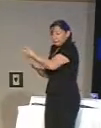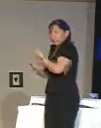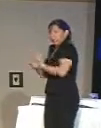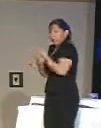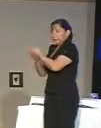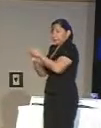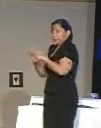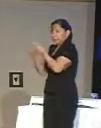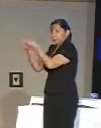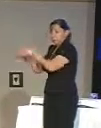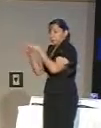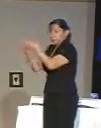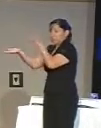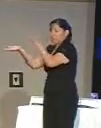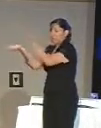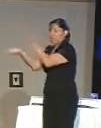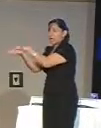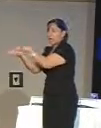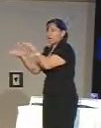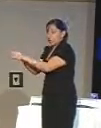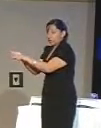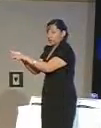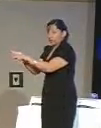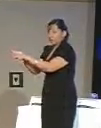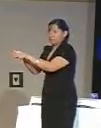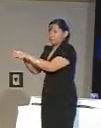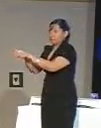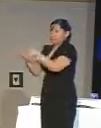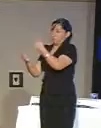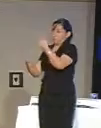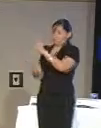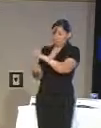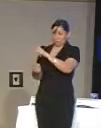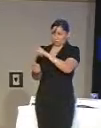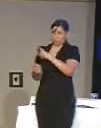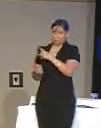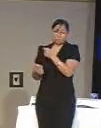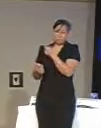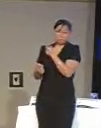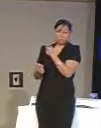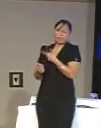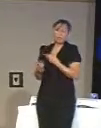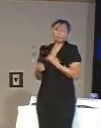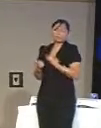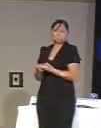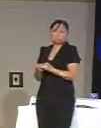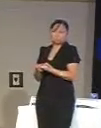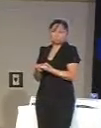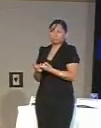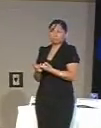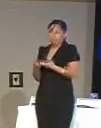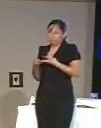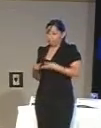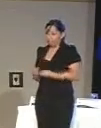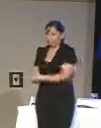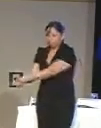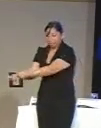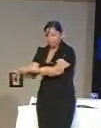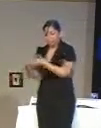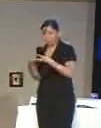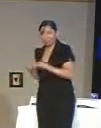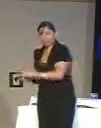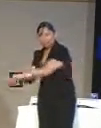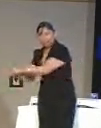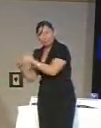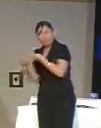personas. Y son costos que no se reducen tan solo al impacto económico. Y cuando hacemos